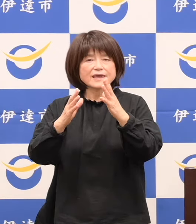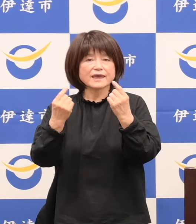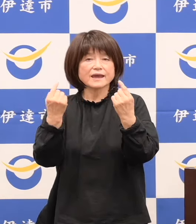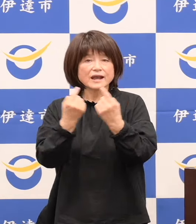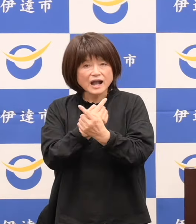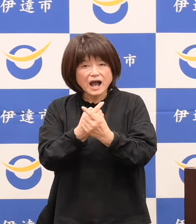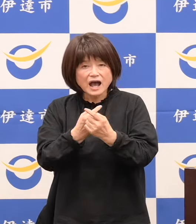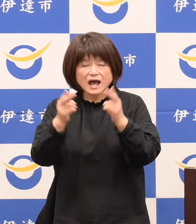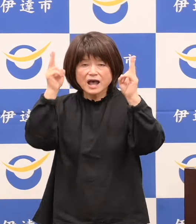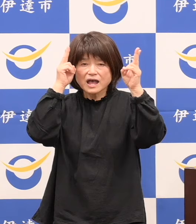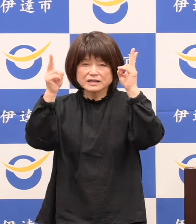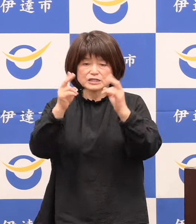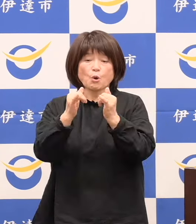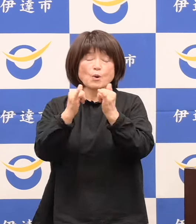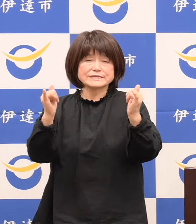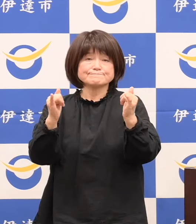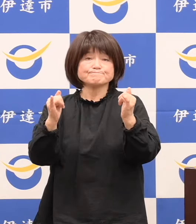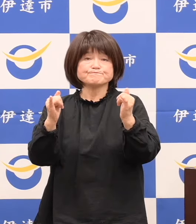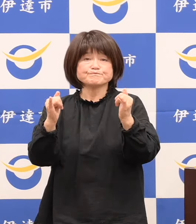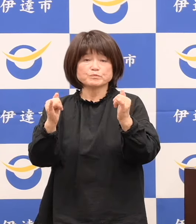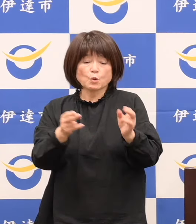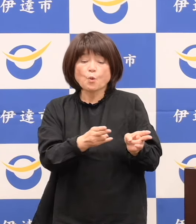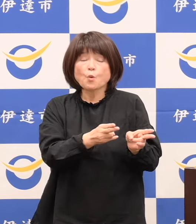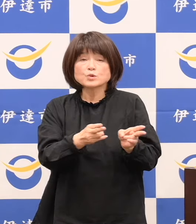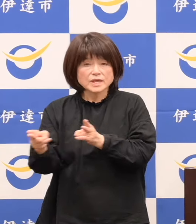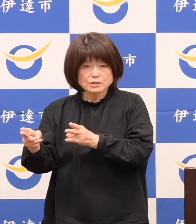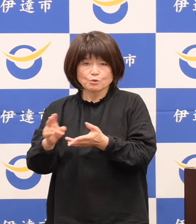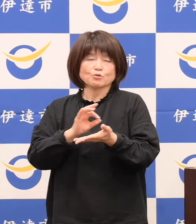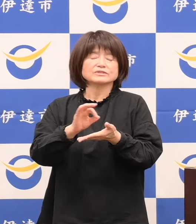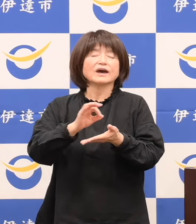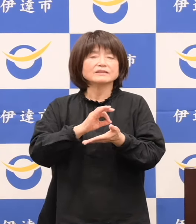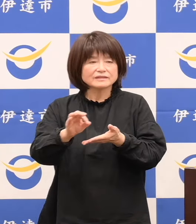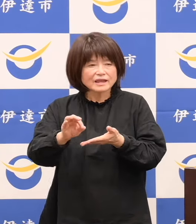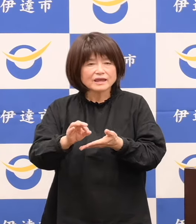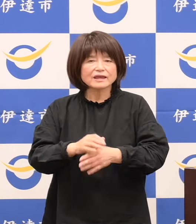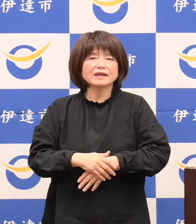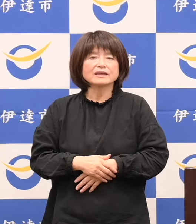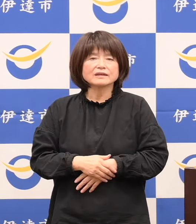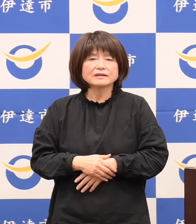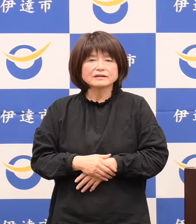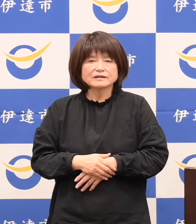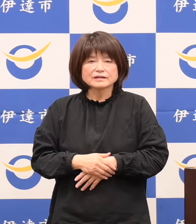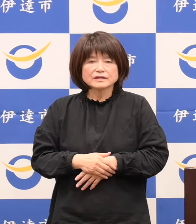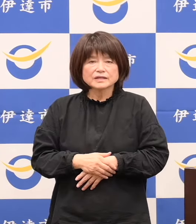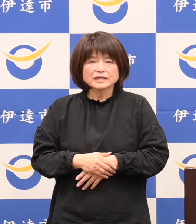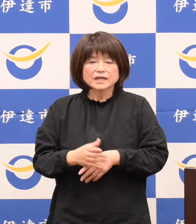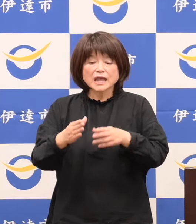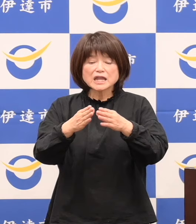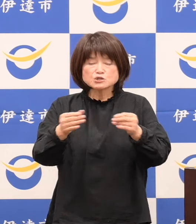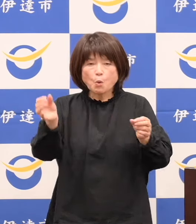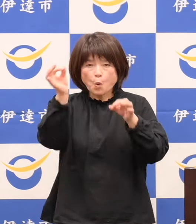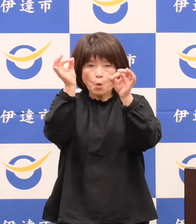地域活性化企業人の制度を活用いたしまして、株式会社日本旅行から来ていただいており